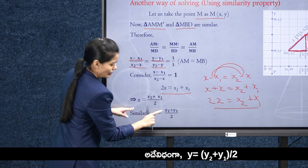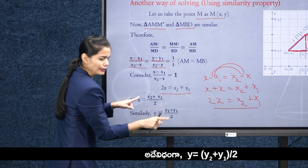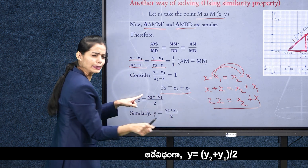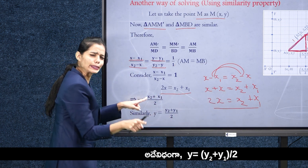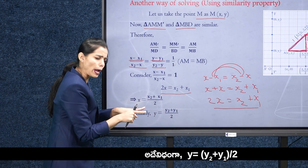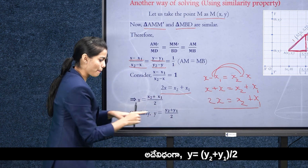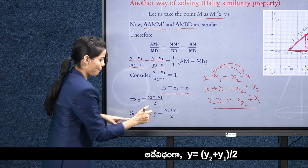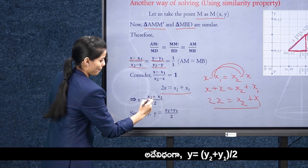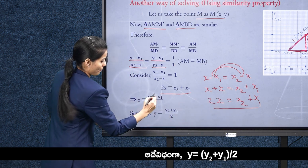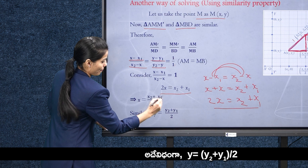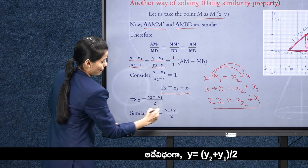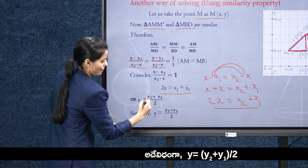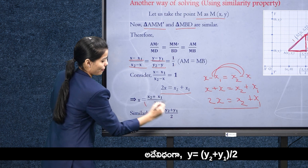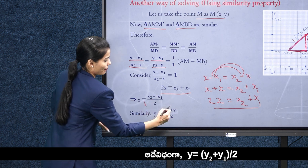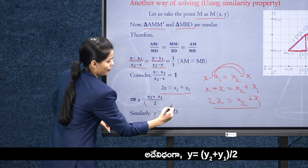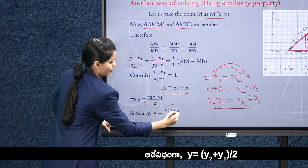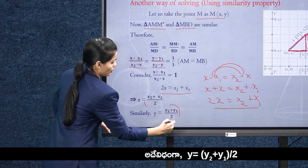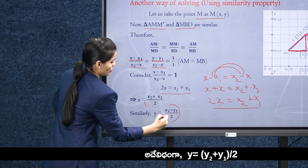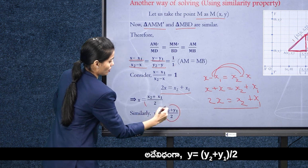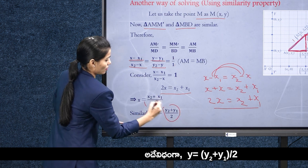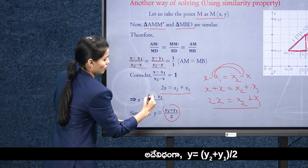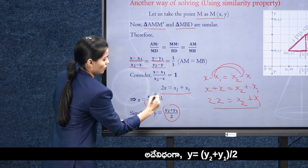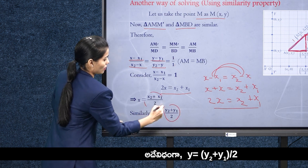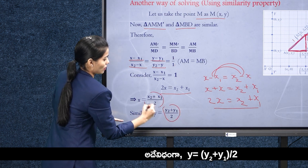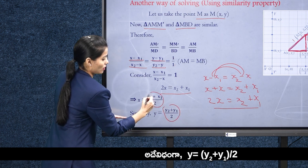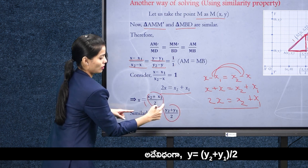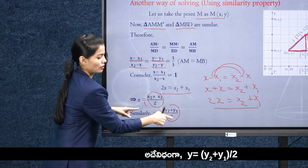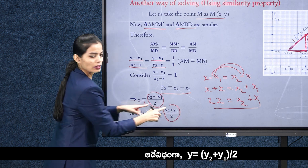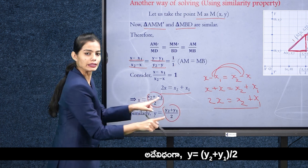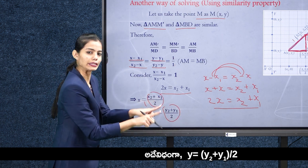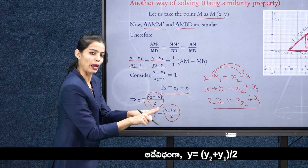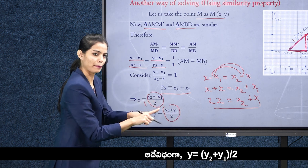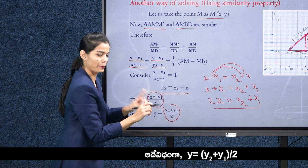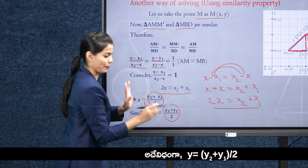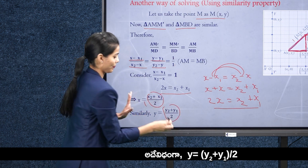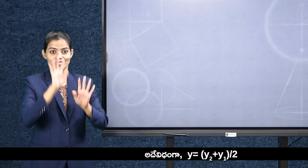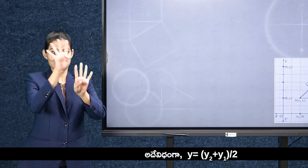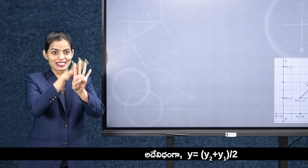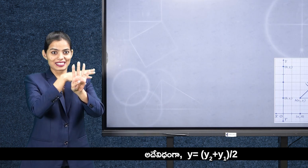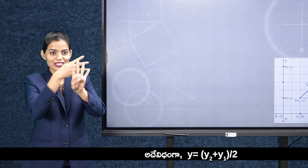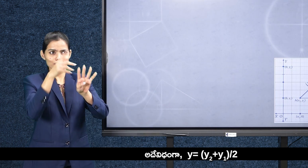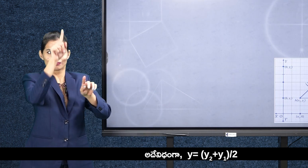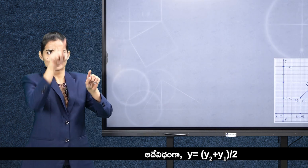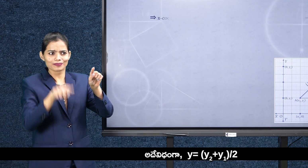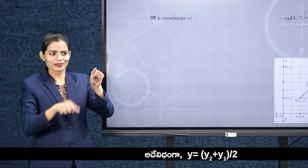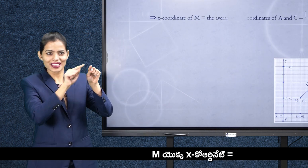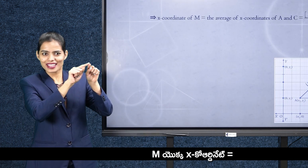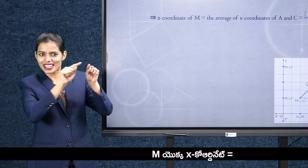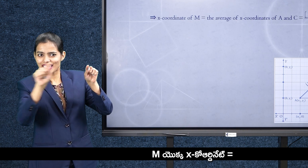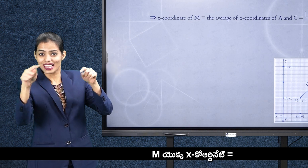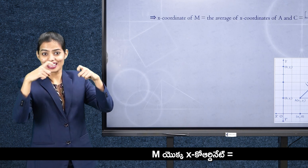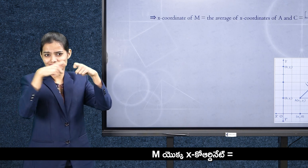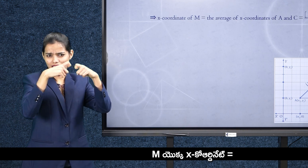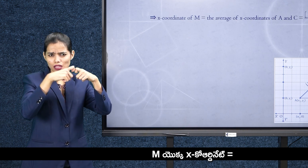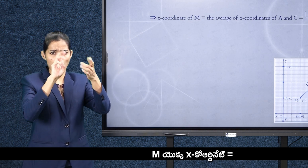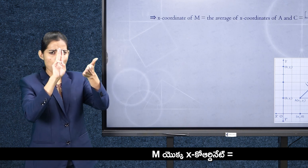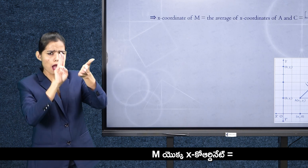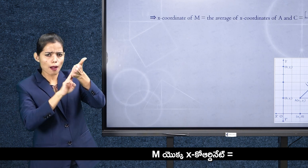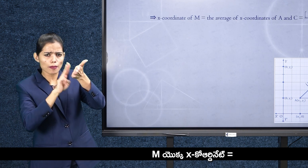అదేవిధంగా y ఈజ్ ఈక్వల్ టు y2 ప్లస్ y1 బై 2. m యొక్క x కోఆర్డినేట్ ఈజ్